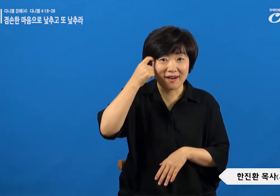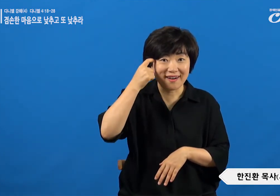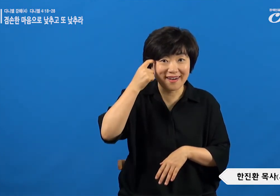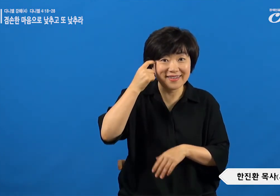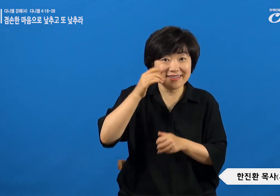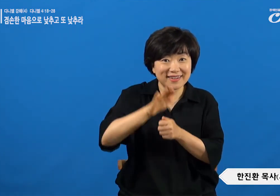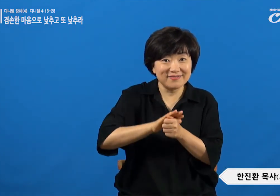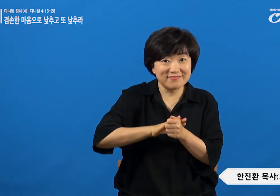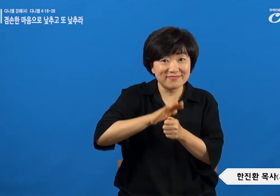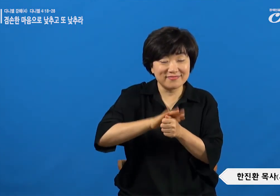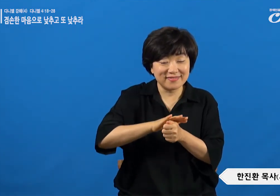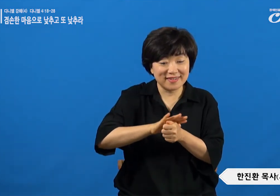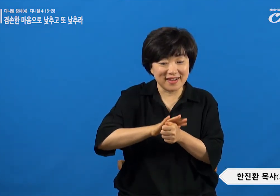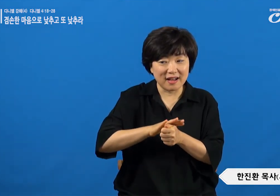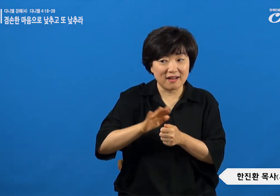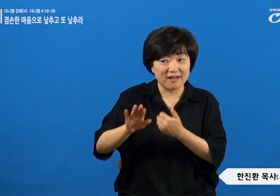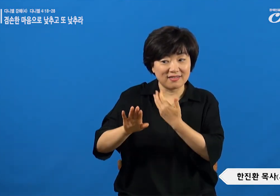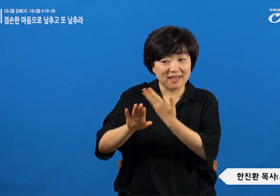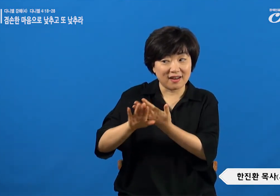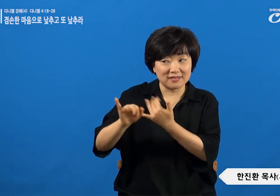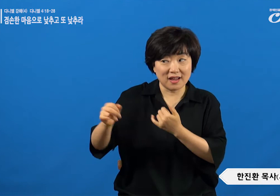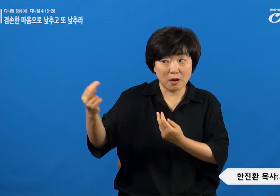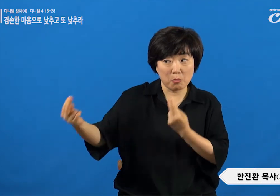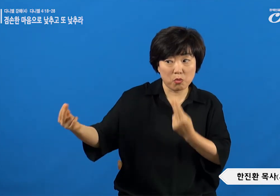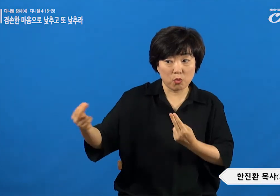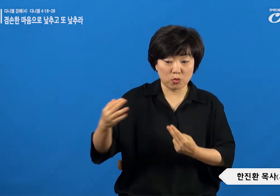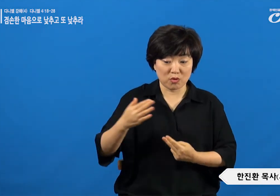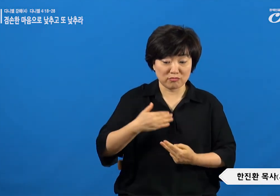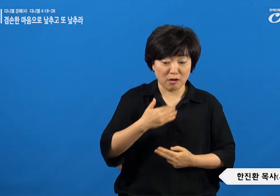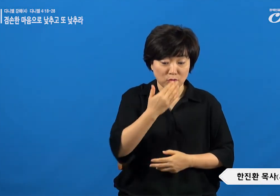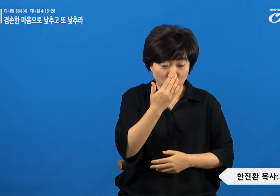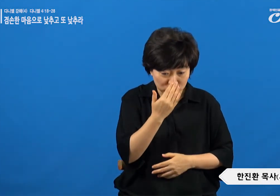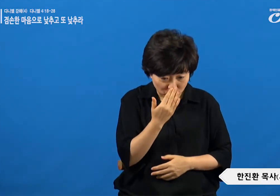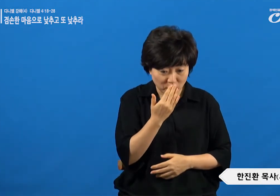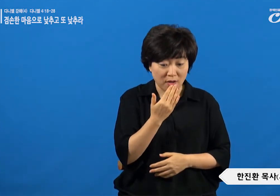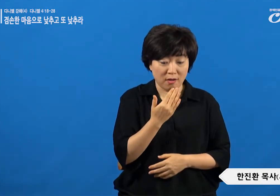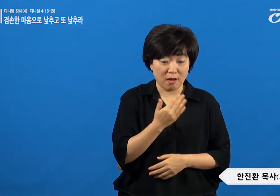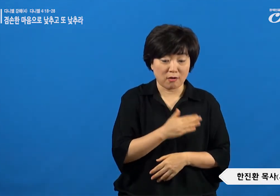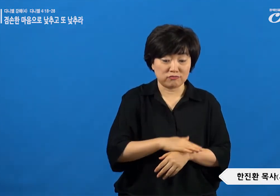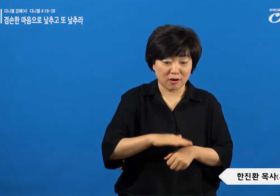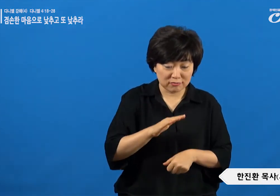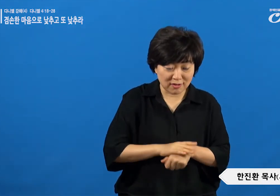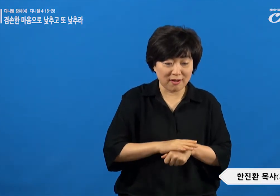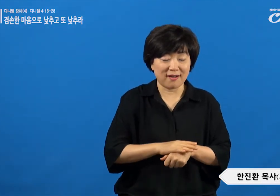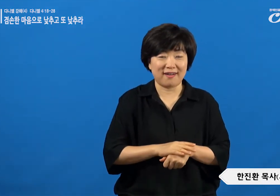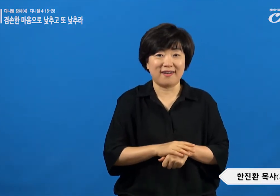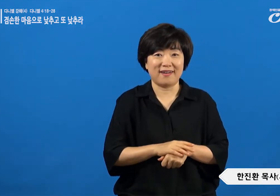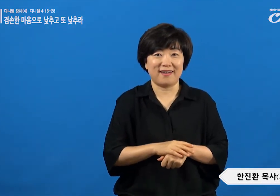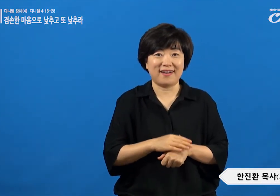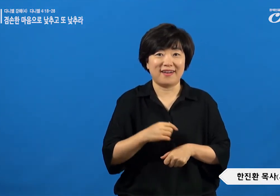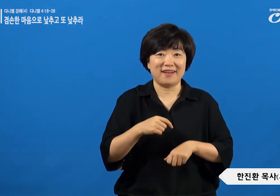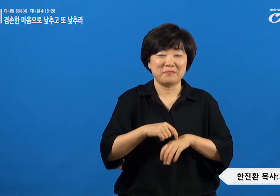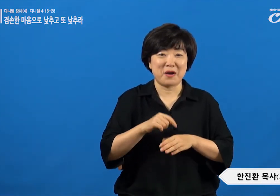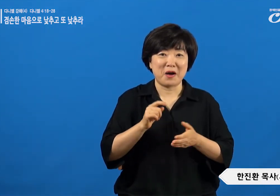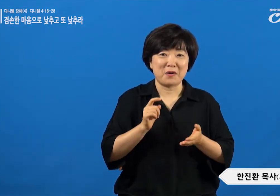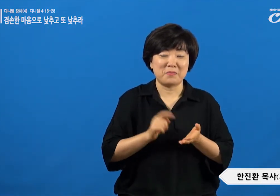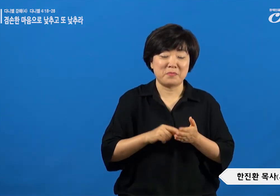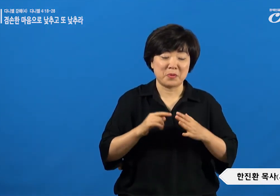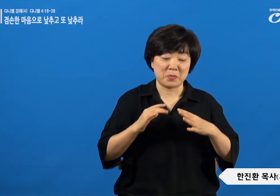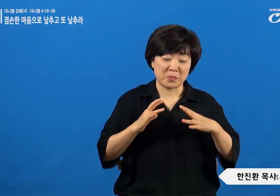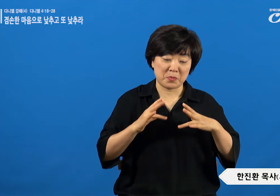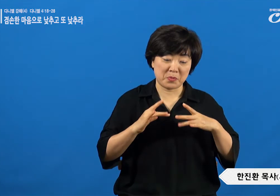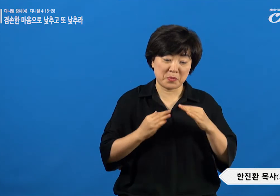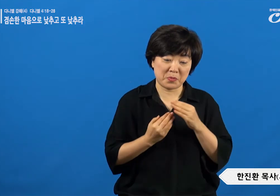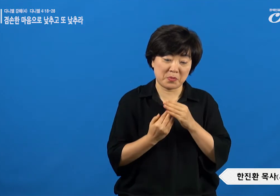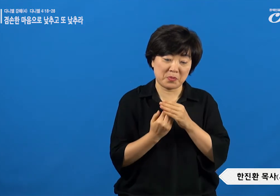시작합니다. 나는 다른 사람들보다 더 겸손해 하는 마음이 들기 시작합니다.